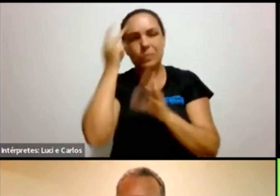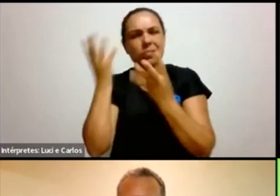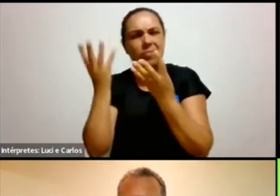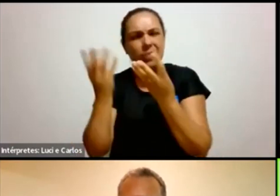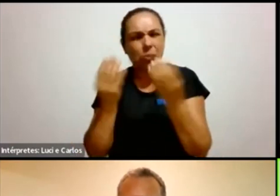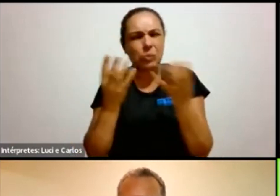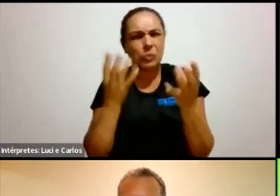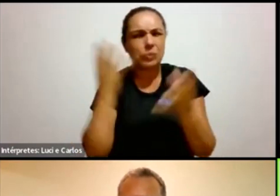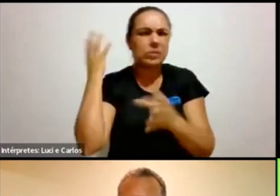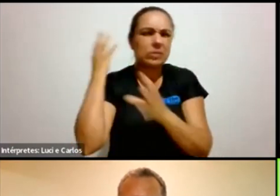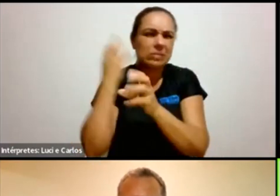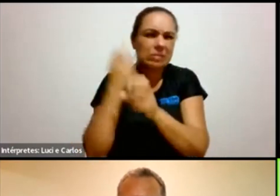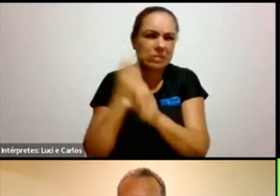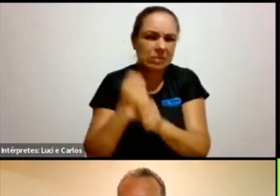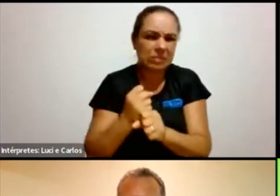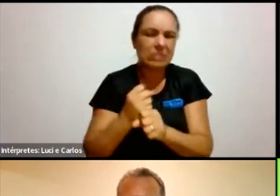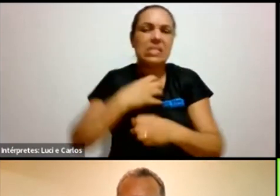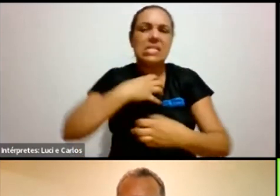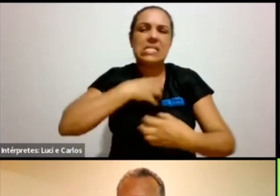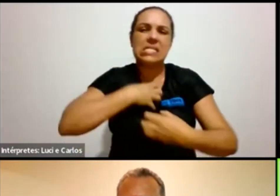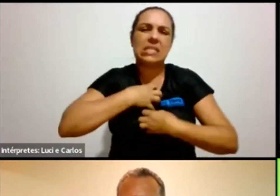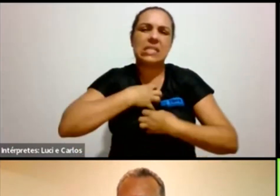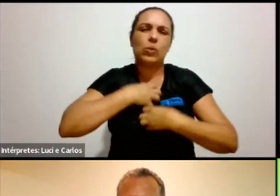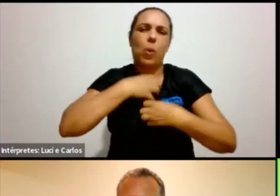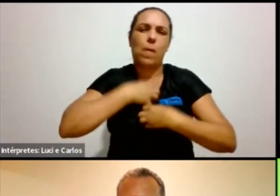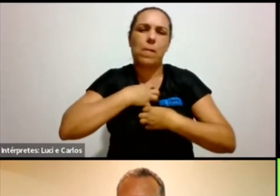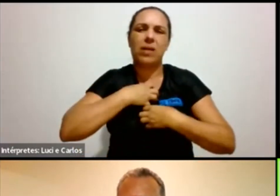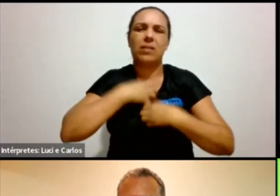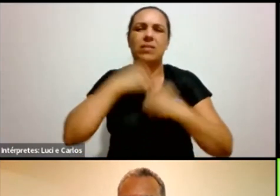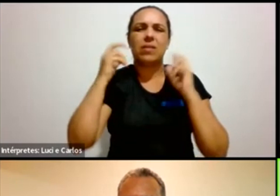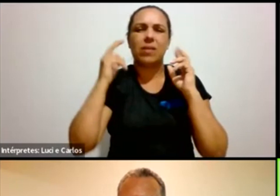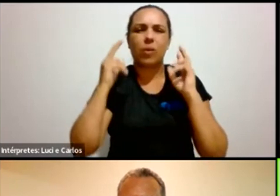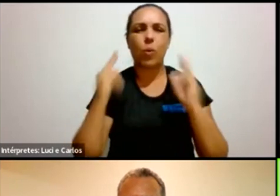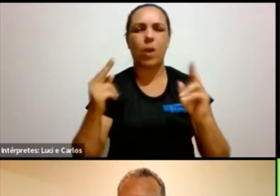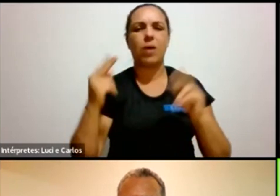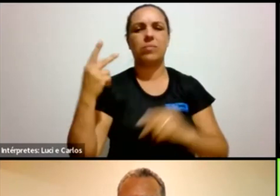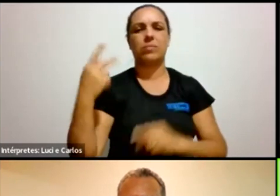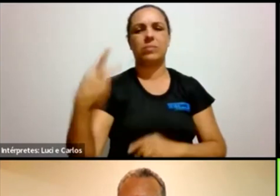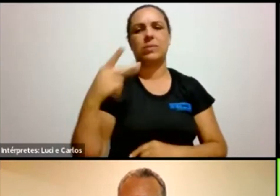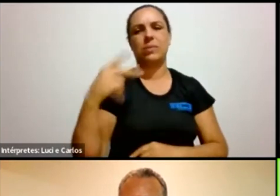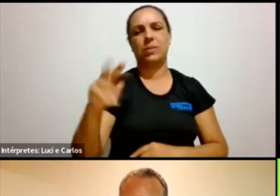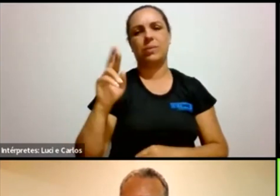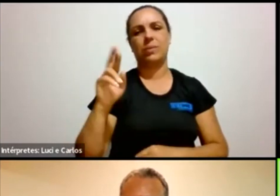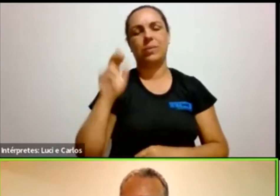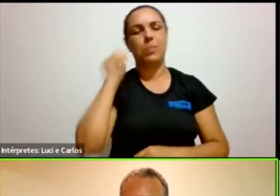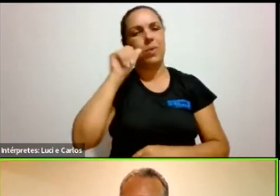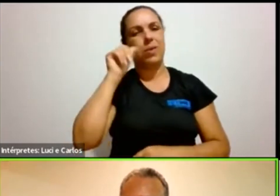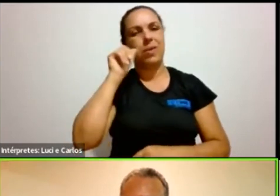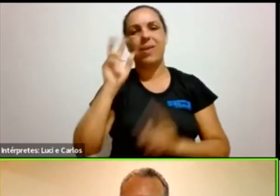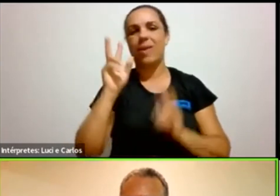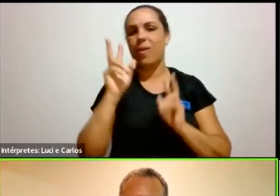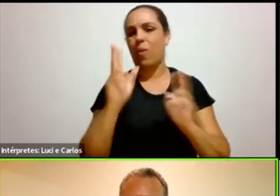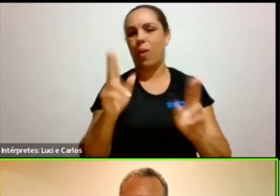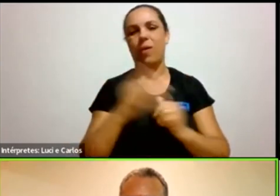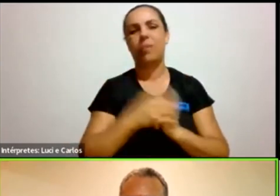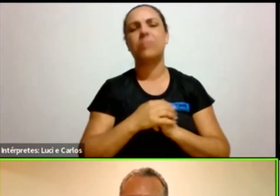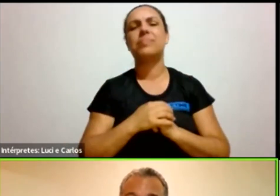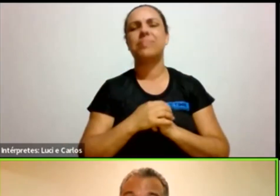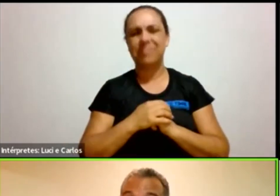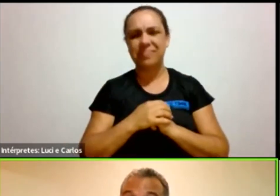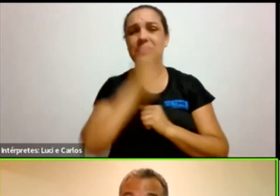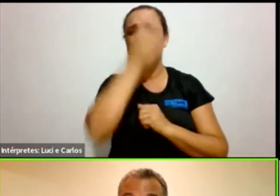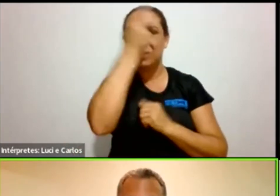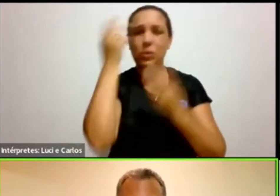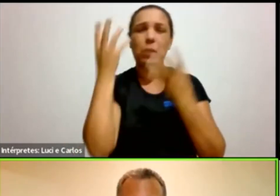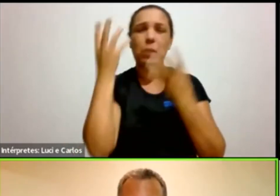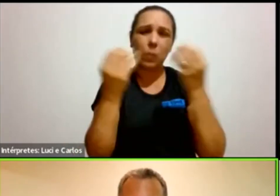vida, mesmos sintomas, as mesmas características que você citou aí agora, Raquel. Os mesmos problemas, né? Umas É um, pessoas têm mais sensibilidade ao